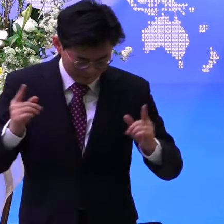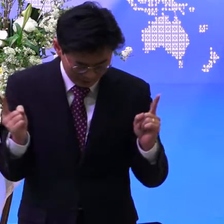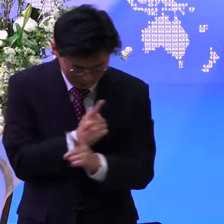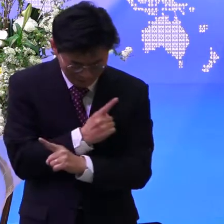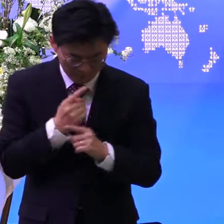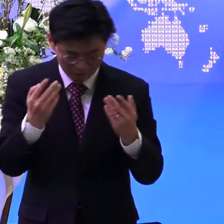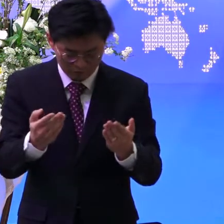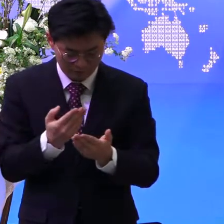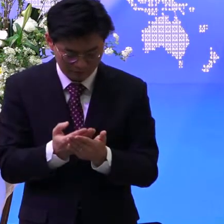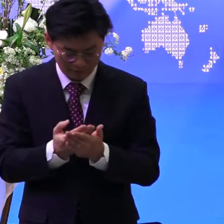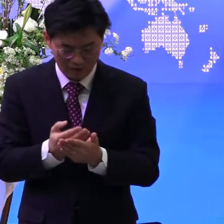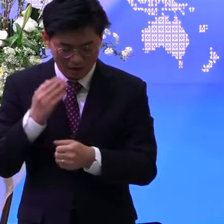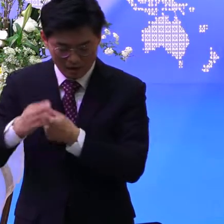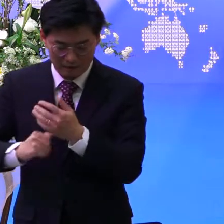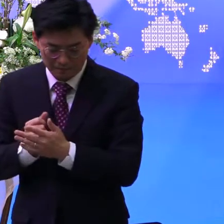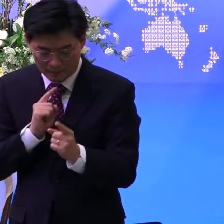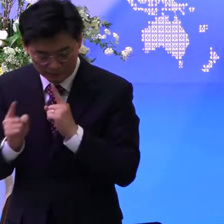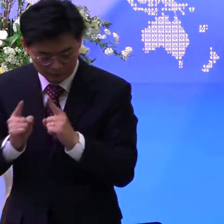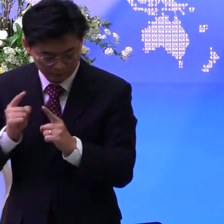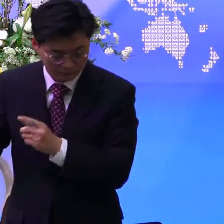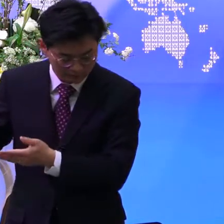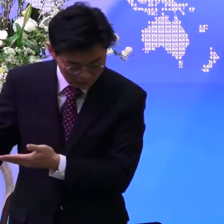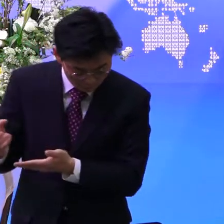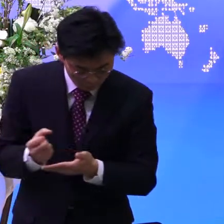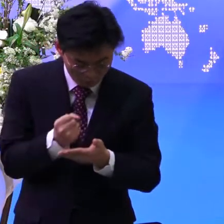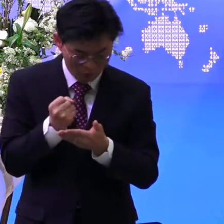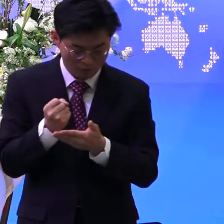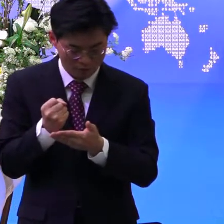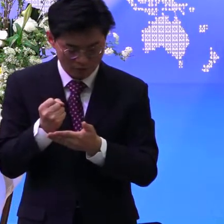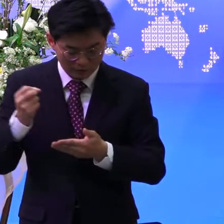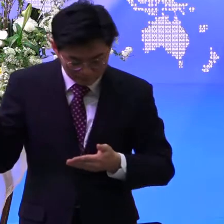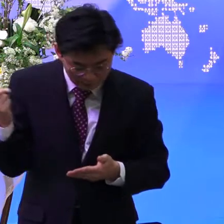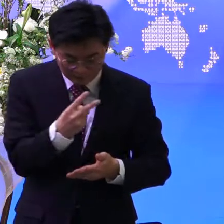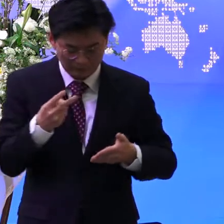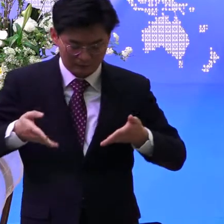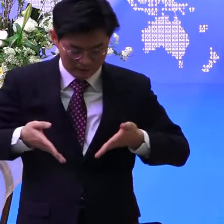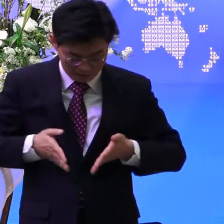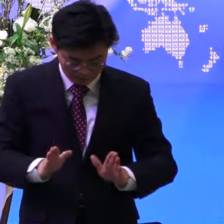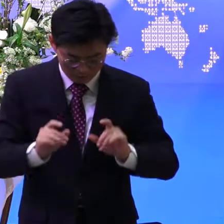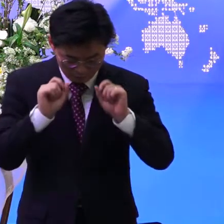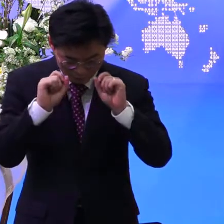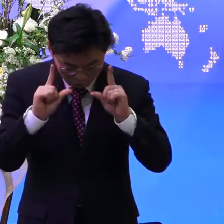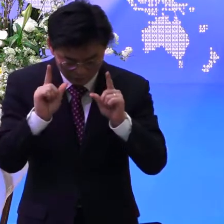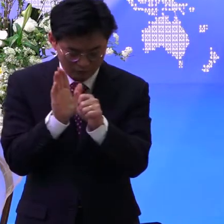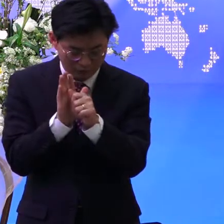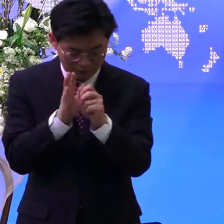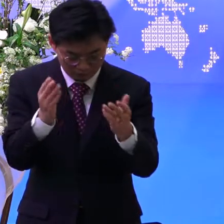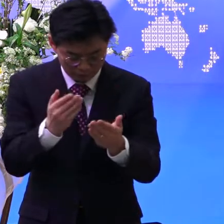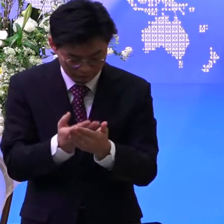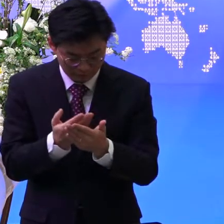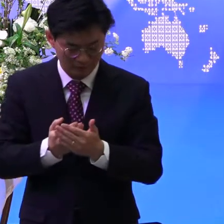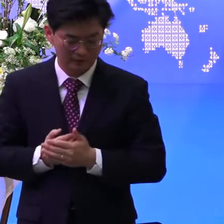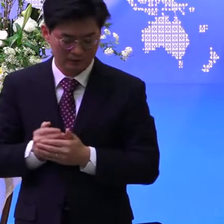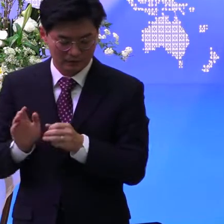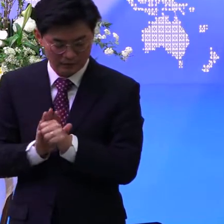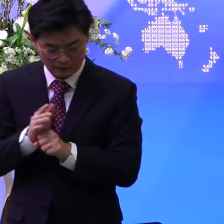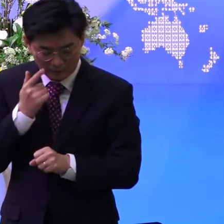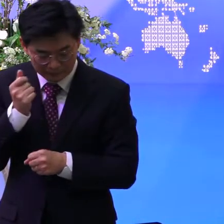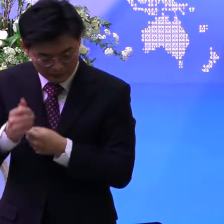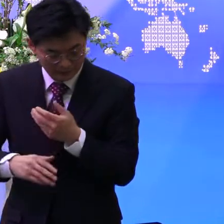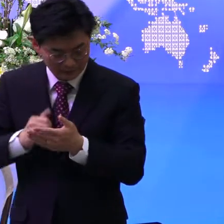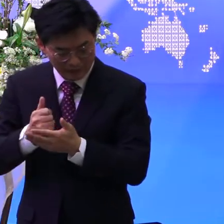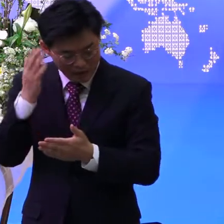통하여 우리가 주님을 닮는 제사랑 제력으로 거듭나게 하여 주옵소서. 사랑의 하나님, 이 민족과